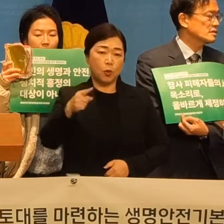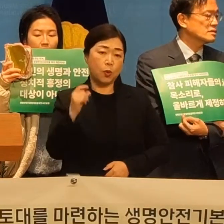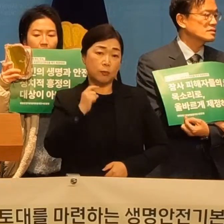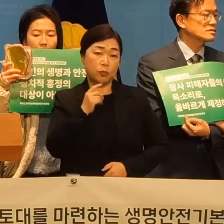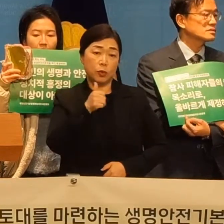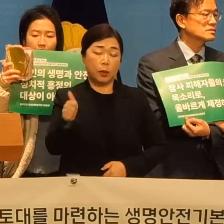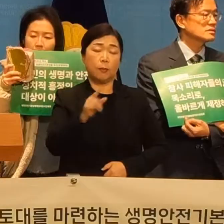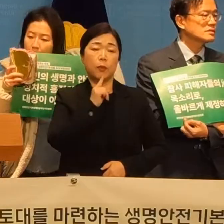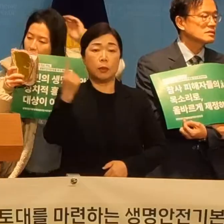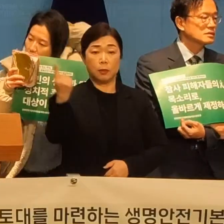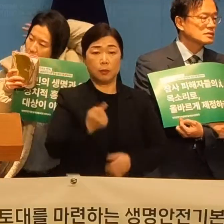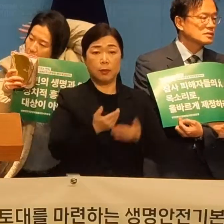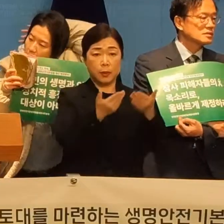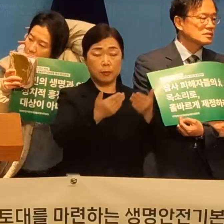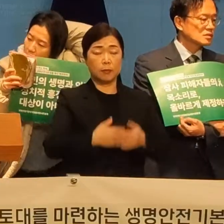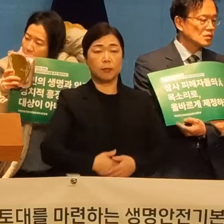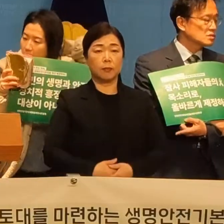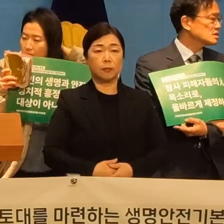듣도록 하겠습니다.